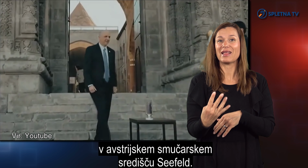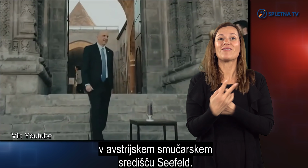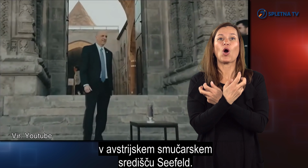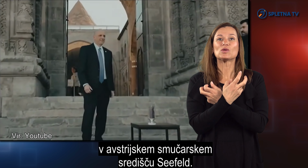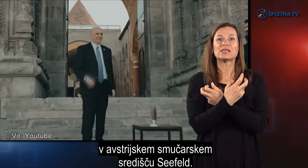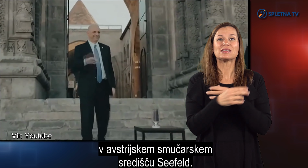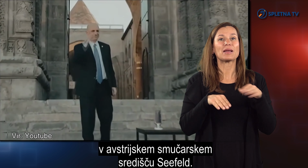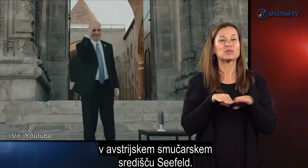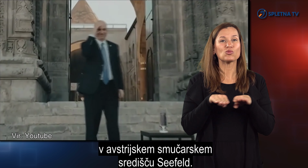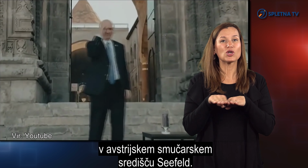Seefeld.